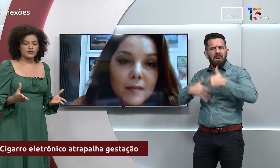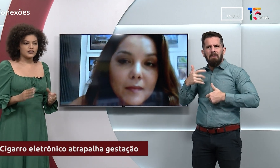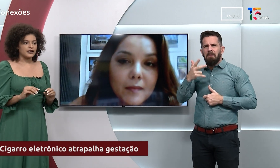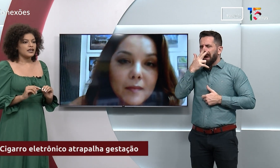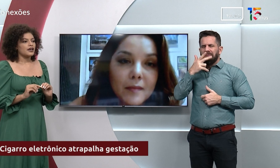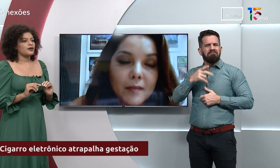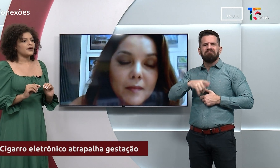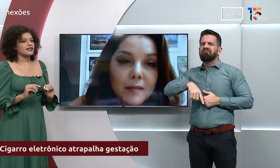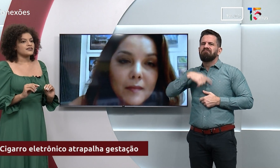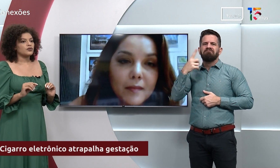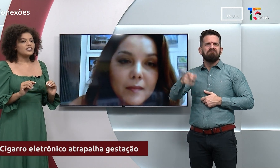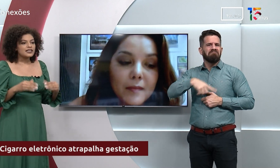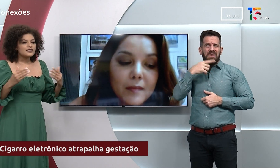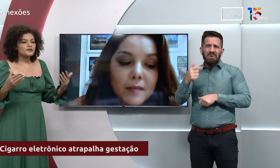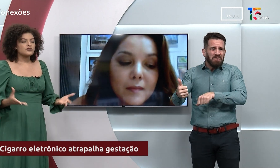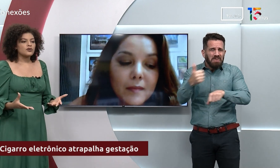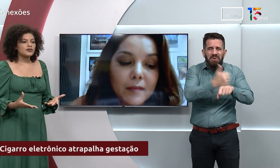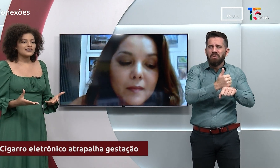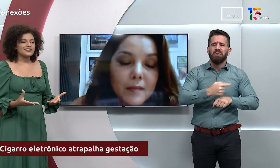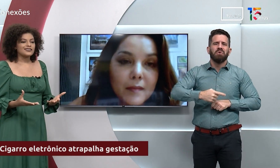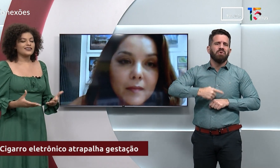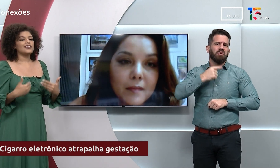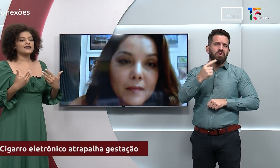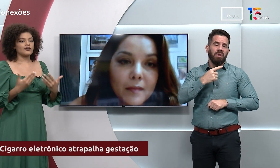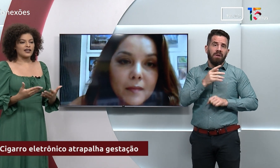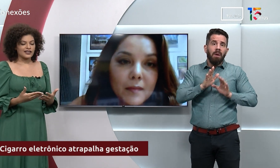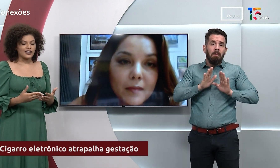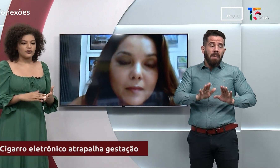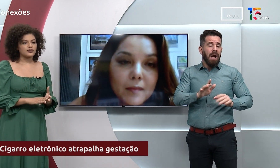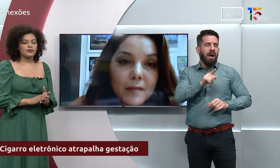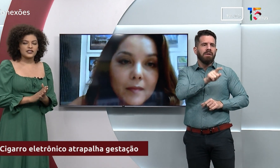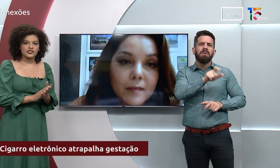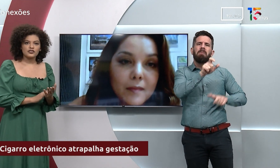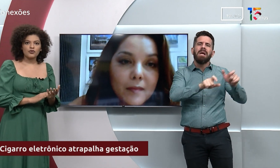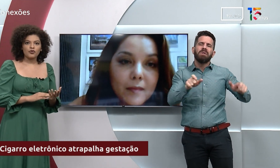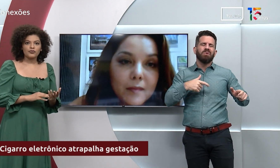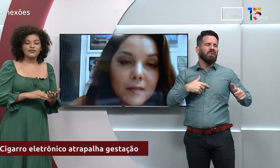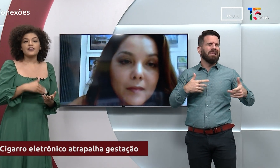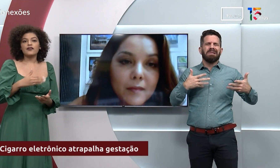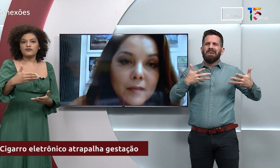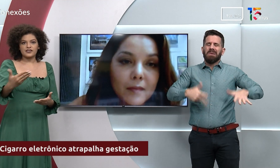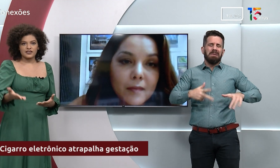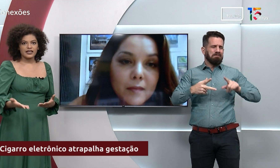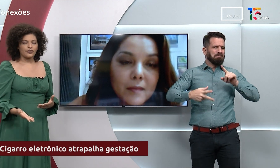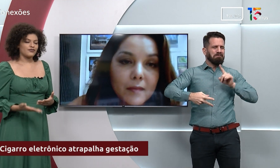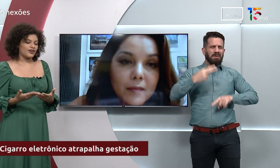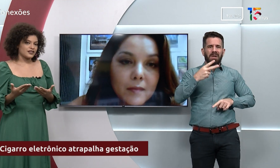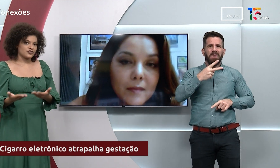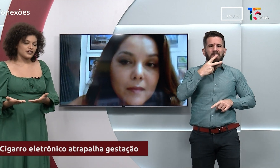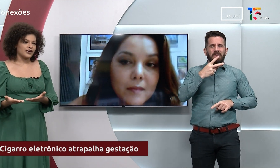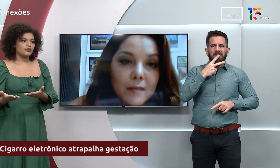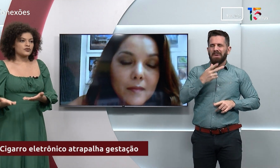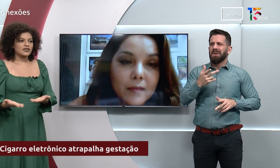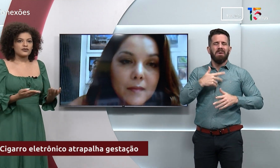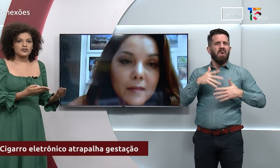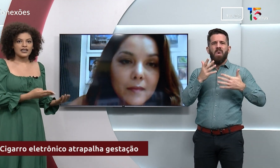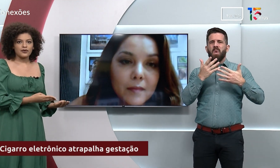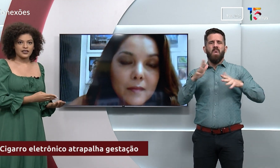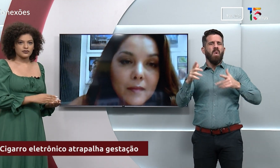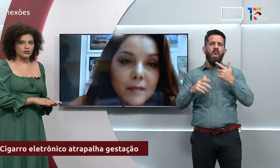ideia de que o cigarro eletrônico serviria de um substituto a quem tem a vontade de deixar o